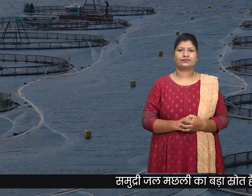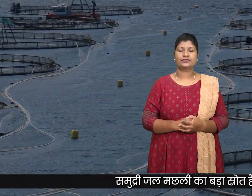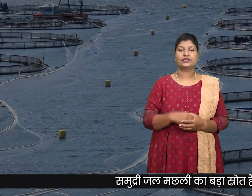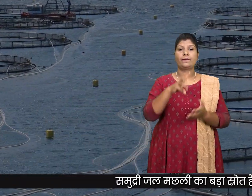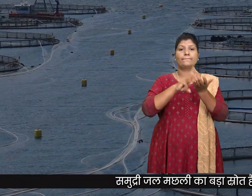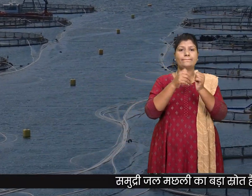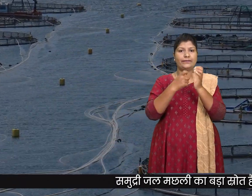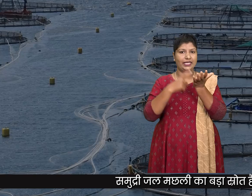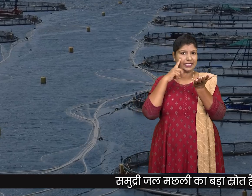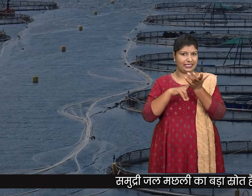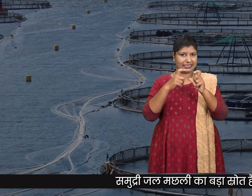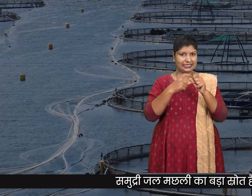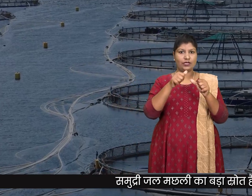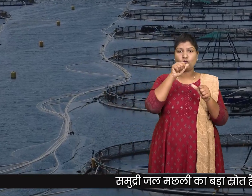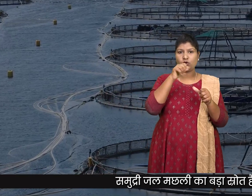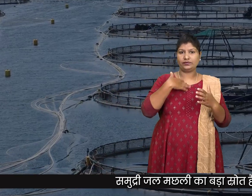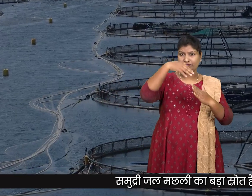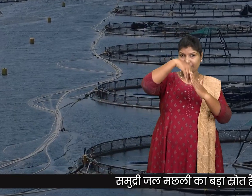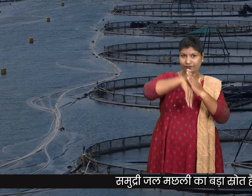समुद्री जल मछली का बड़ा स्रोत है।